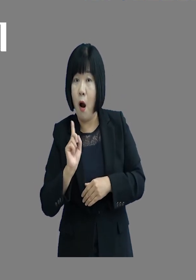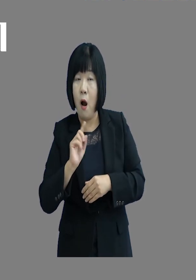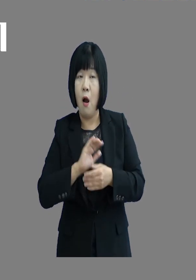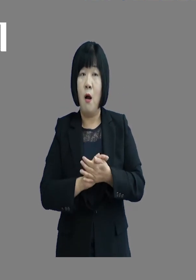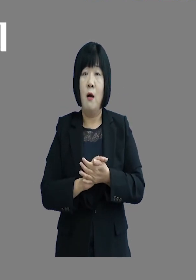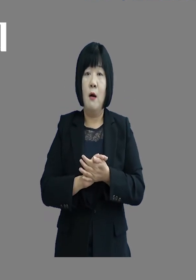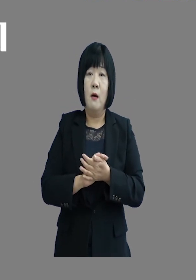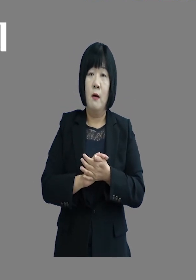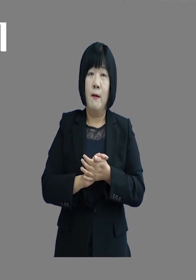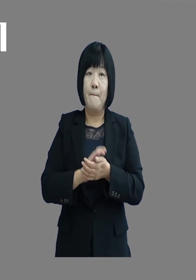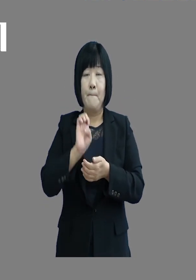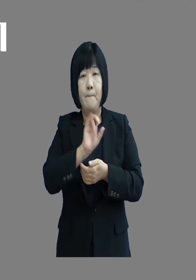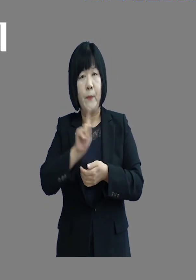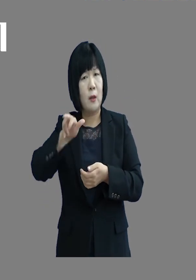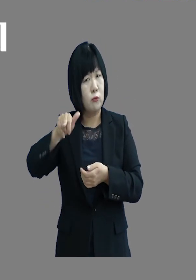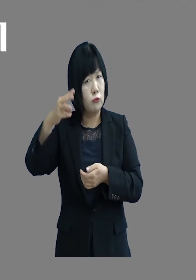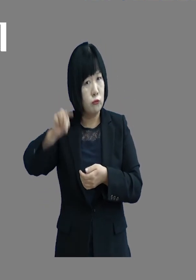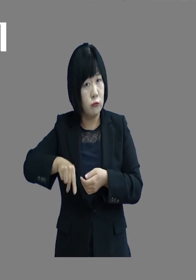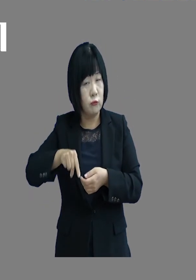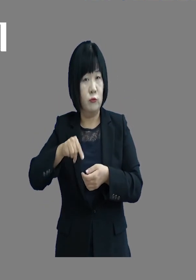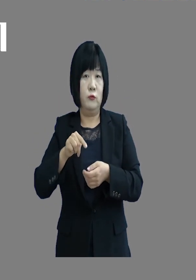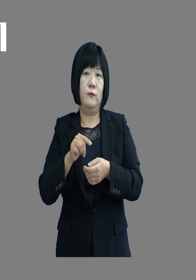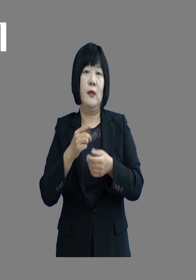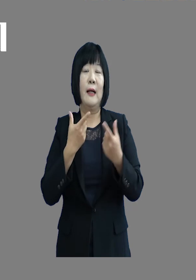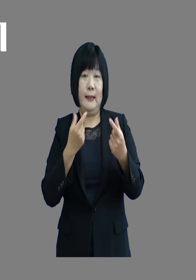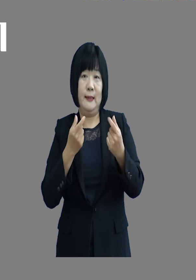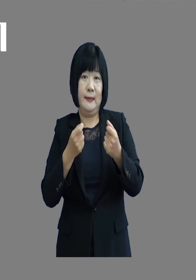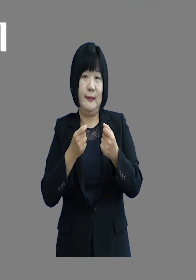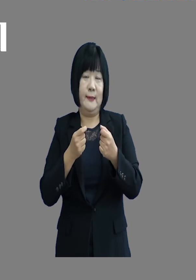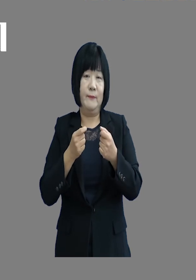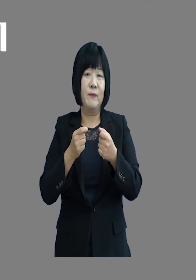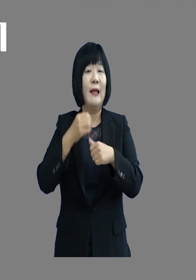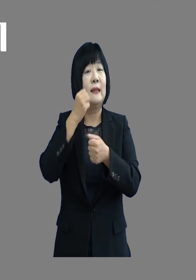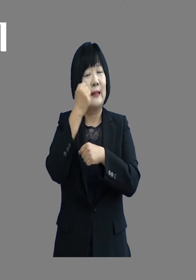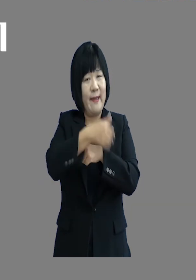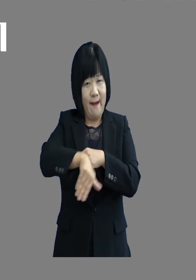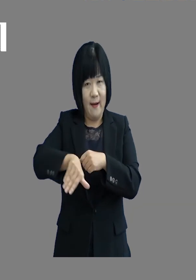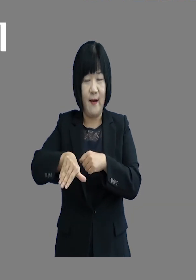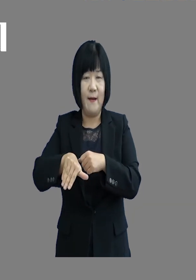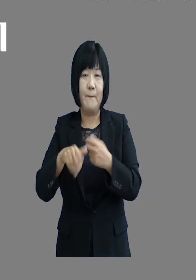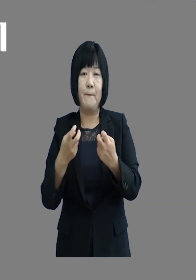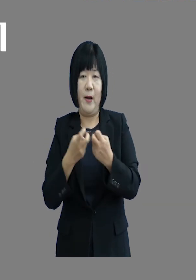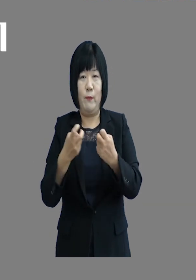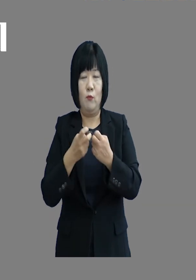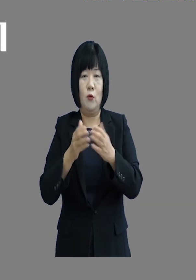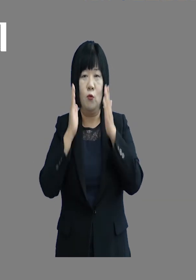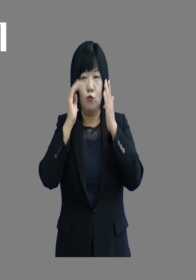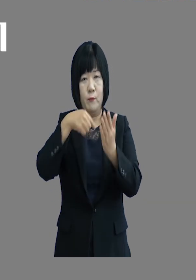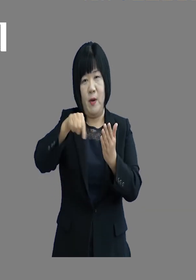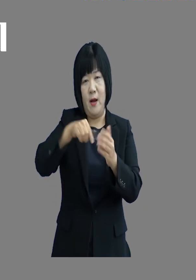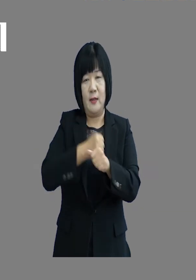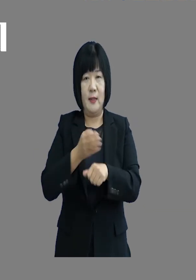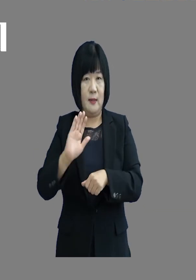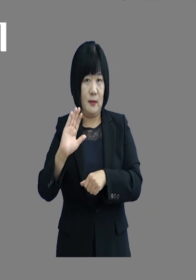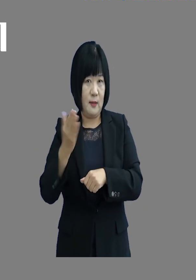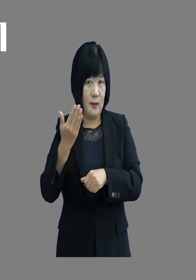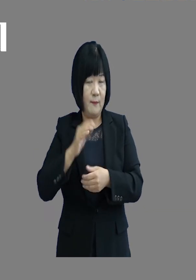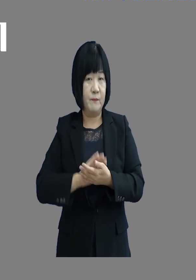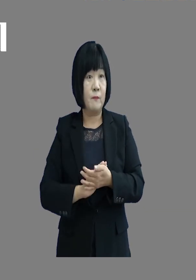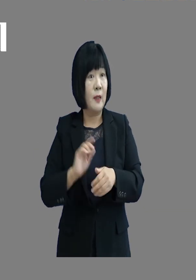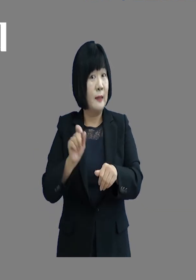수업 시간에 파크루 같은 것도 하고, 그래서 다양한 방식으로 수업을 하고요. 가장